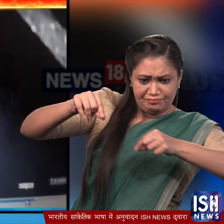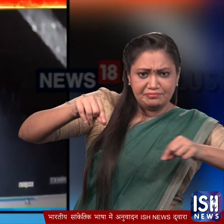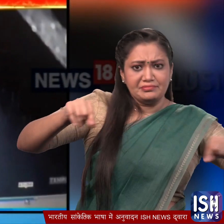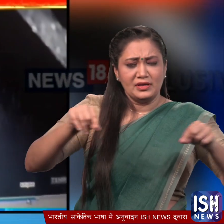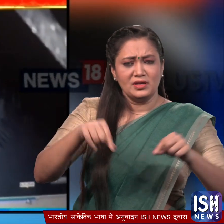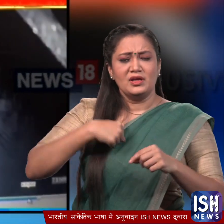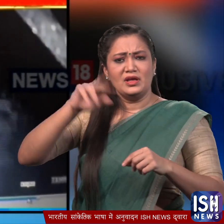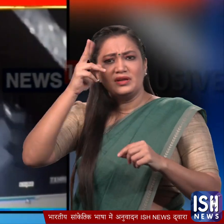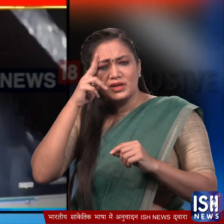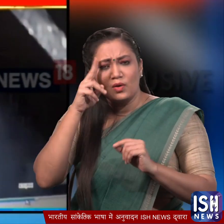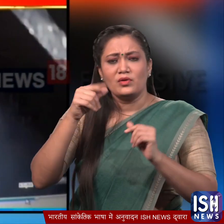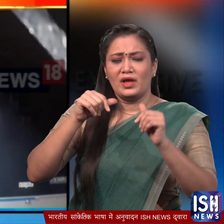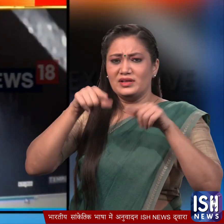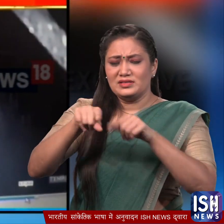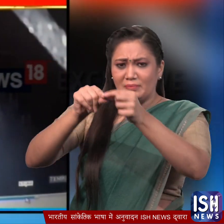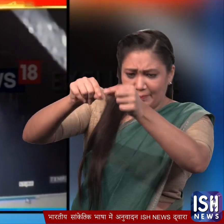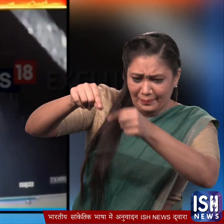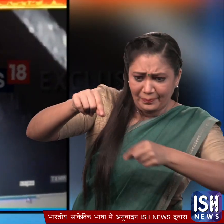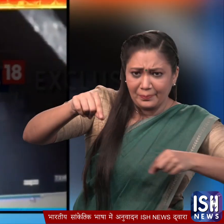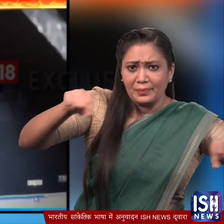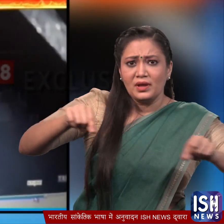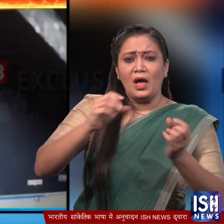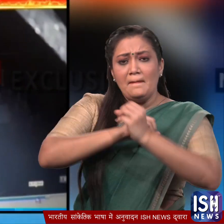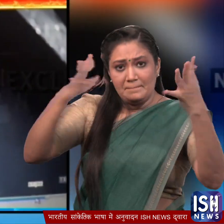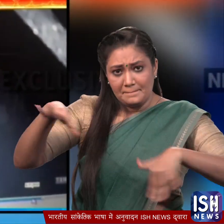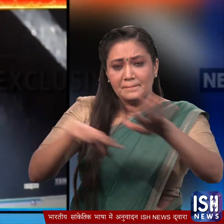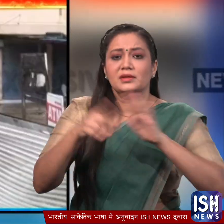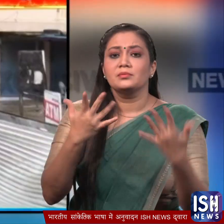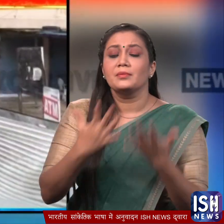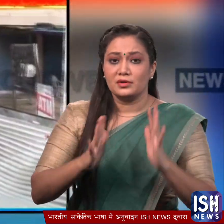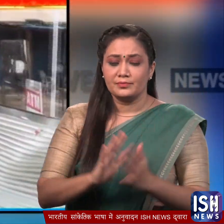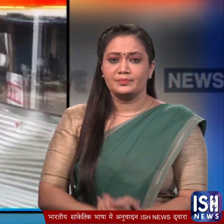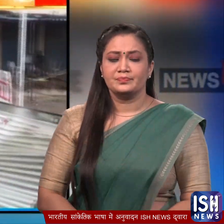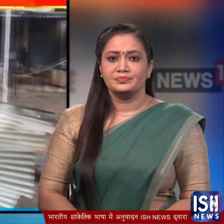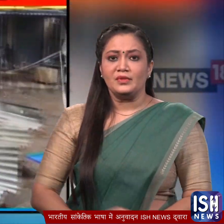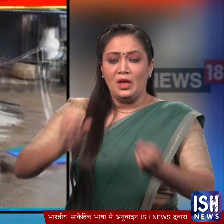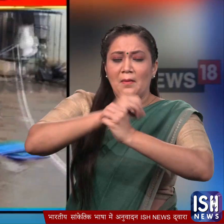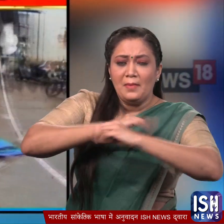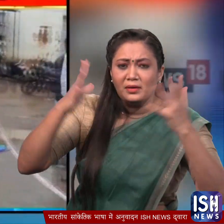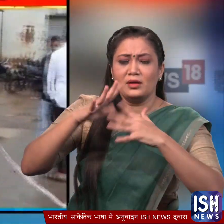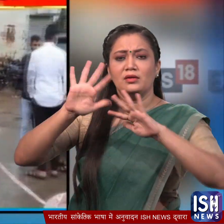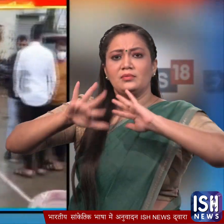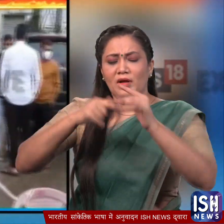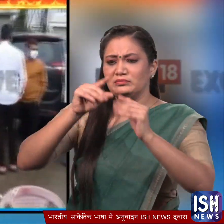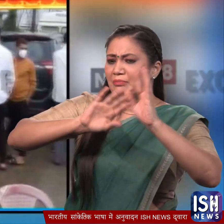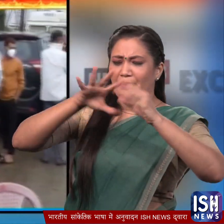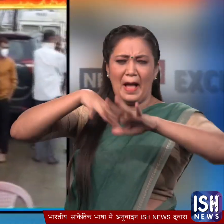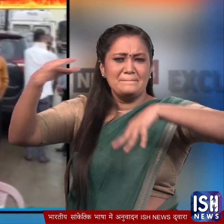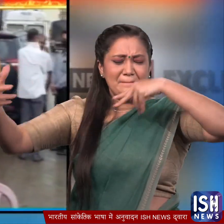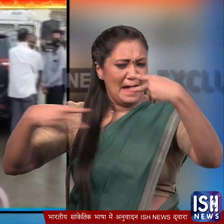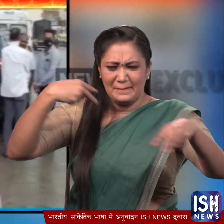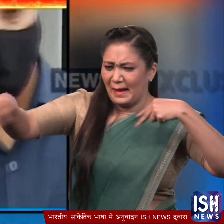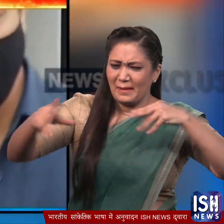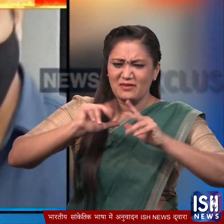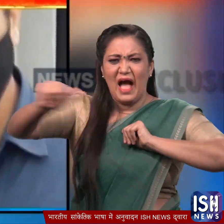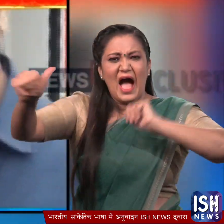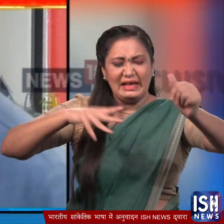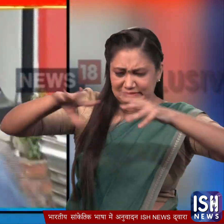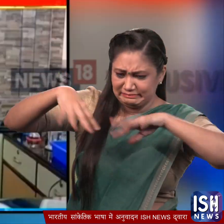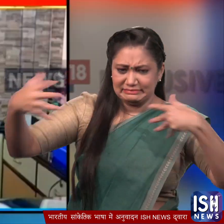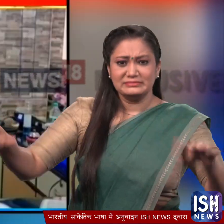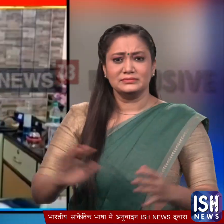और एटीएस को इस धमाके में आईडी के इस्तेमाल किए जाने का शक है। इसलिए धमाके वाली जगह से कुछ सैंपल भी जांच